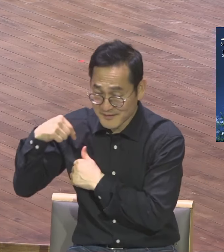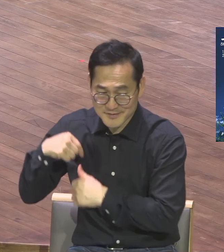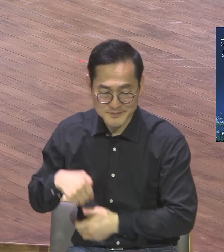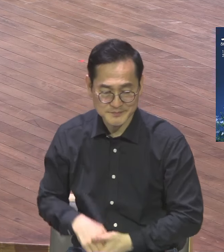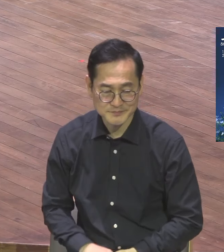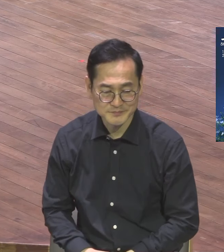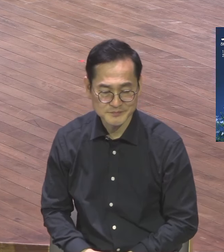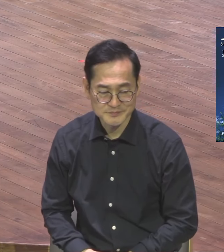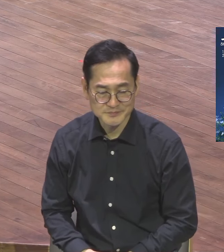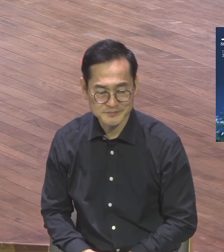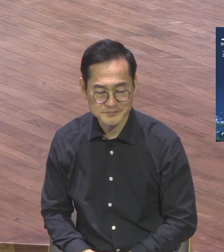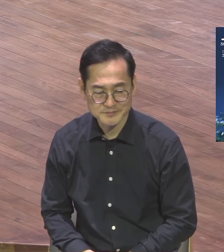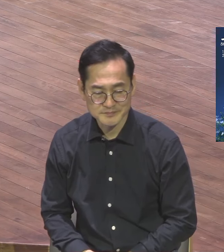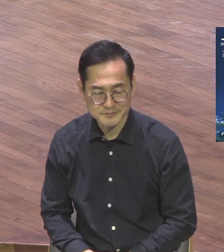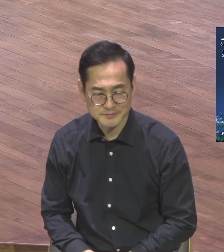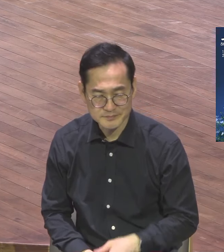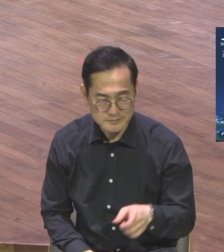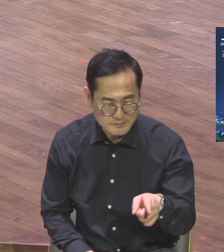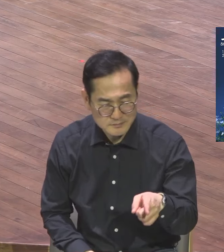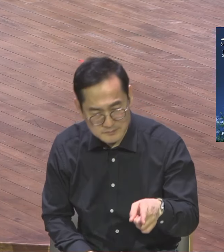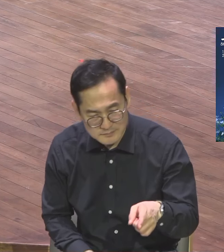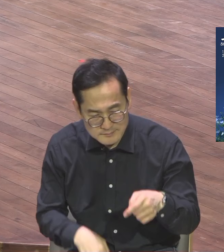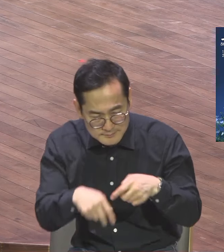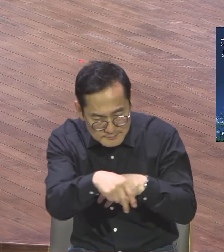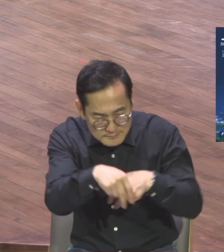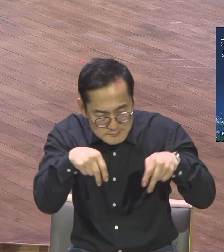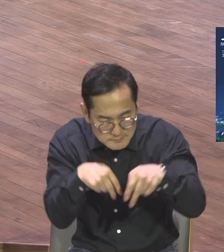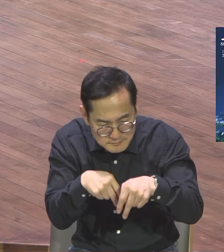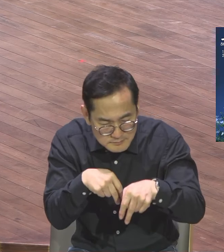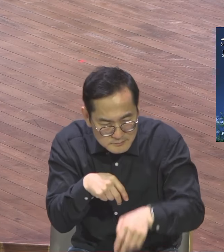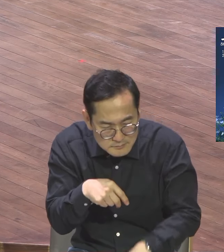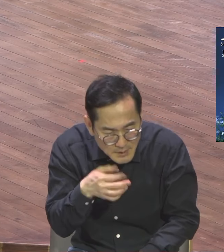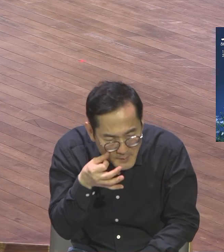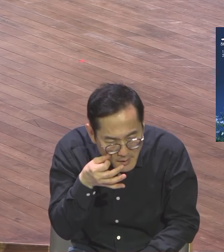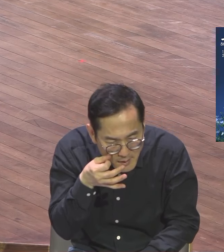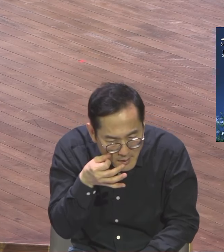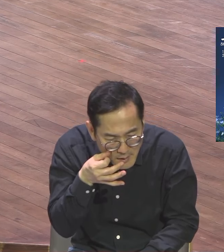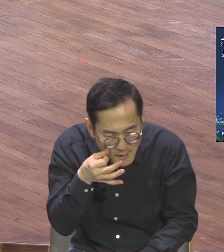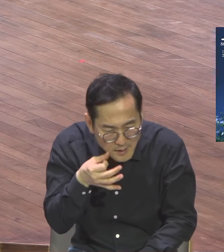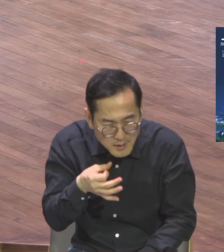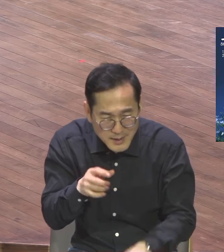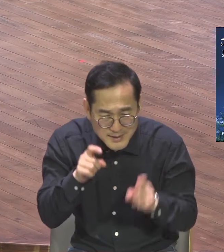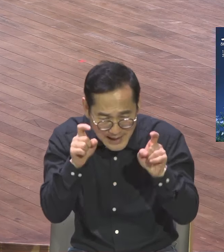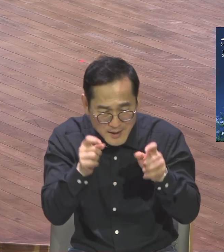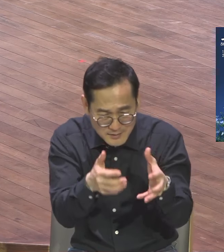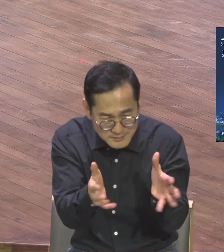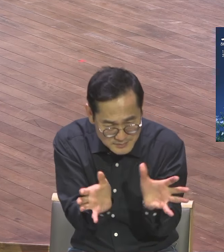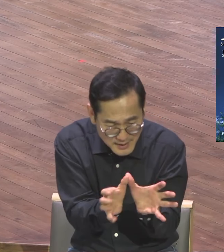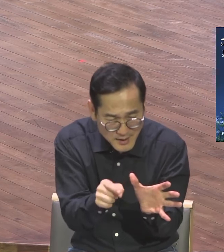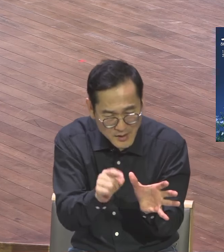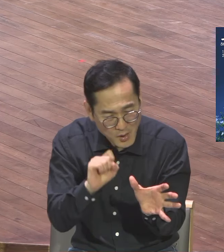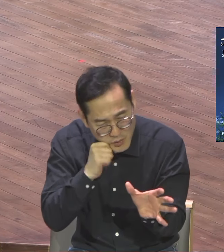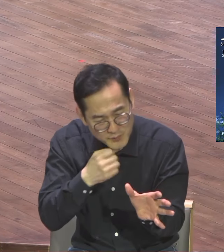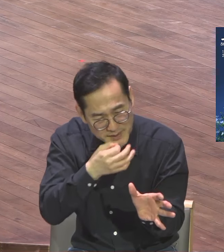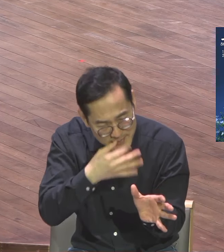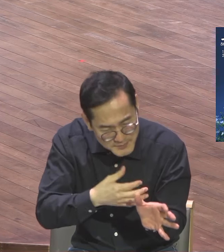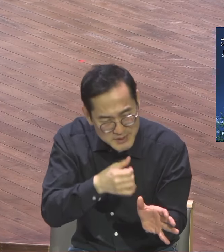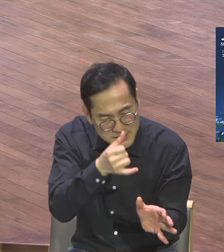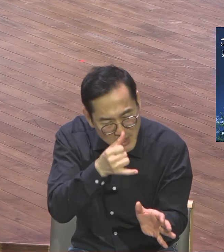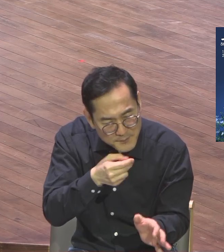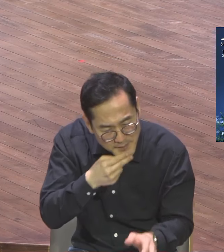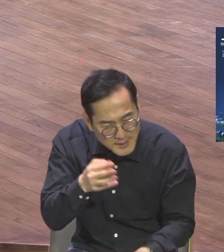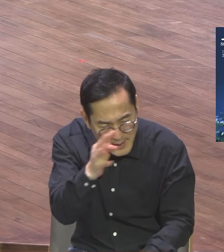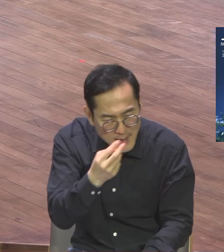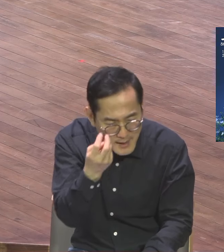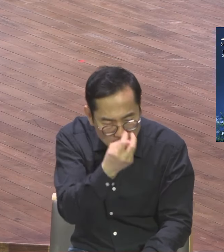양떼의 행편을 부지런히 살피며 그랬어요. 양떼의 행편을 부지런히 살펴서 이 행편이란 말은